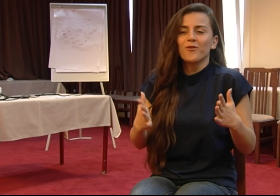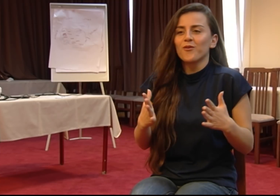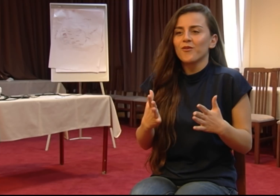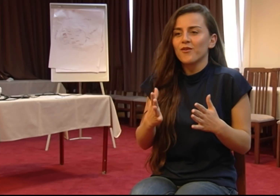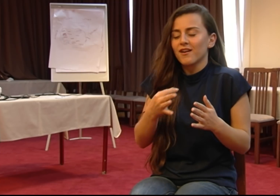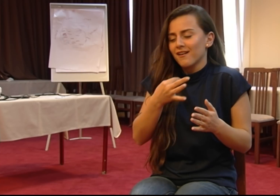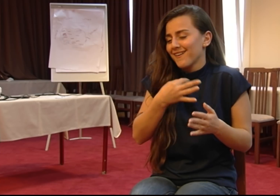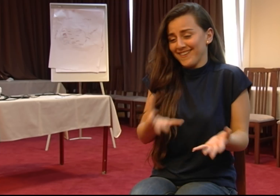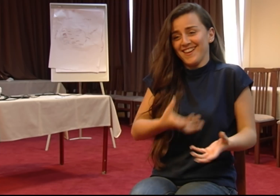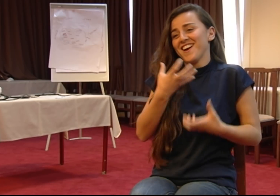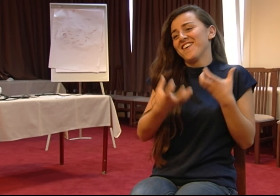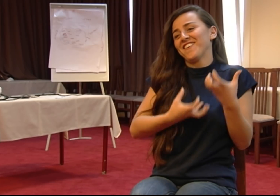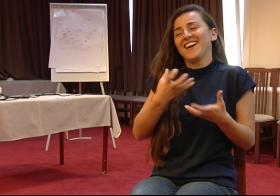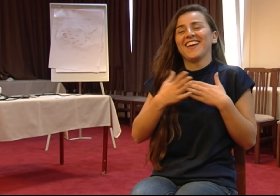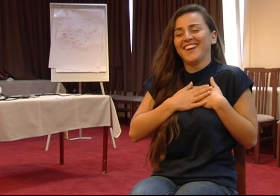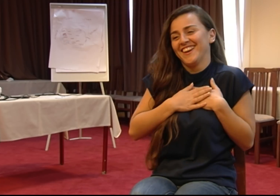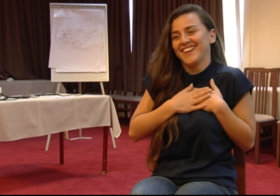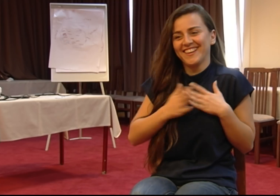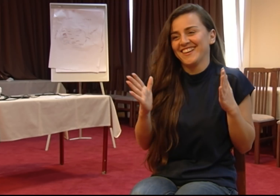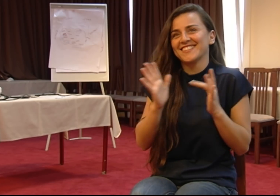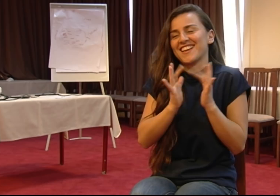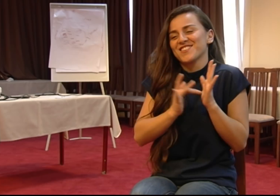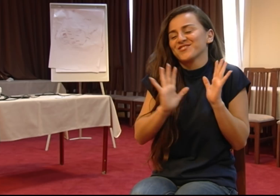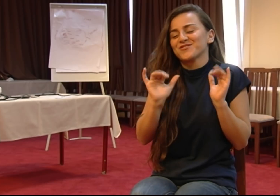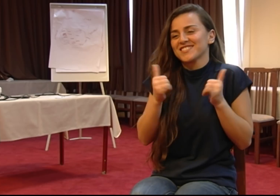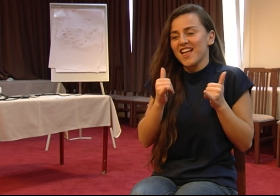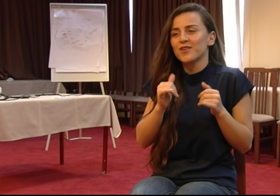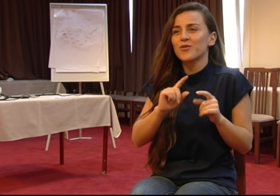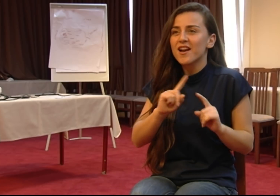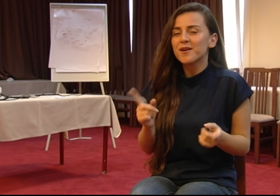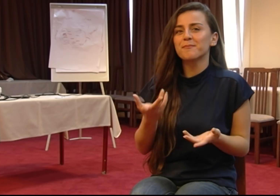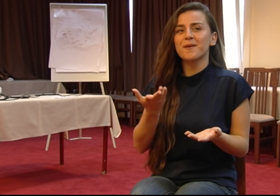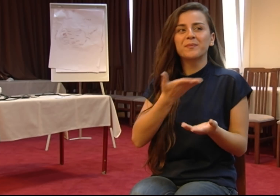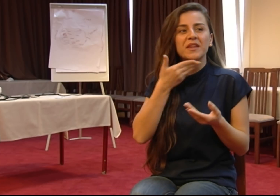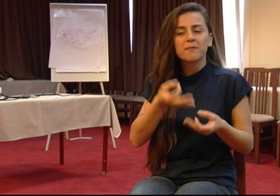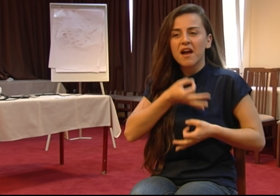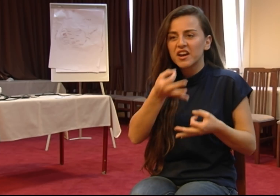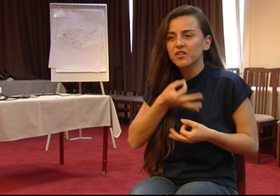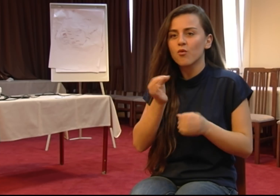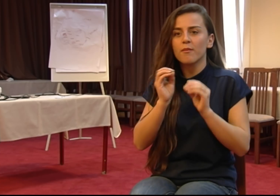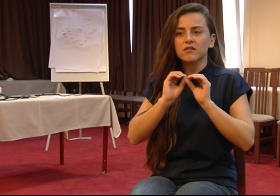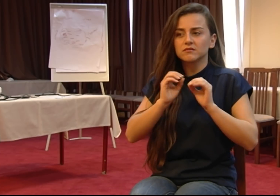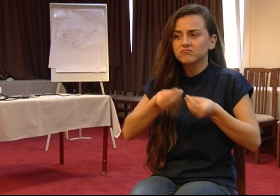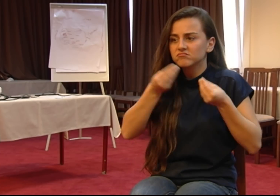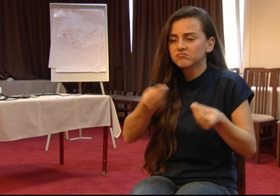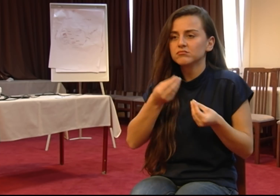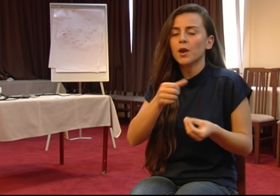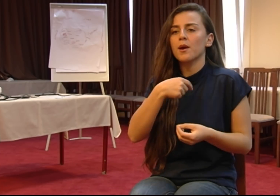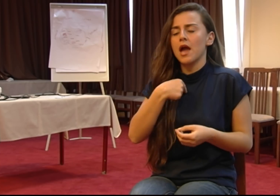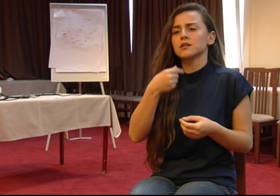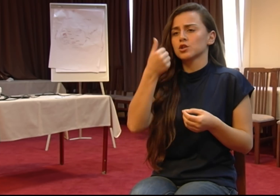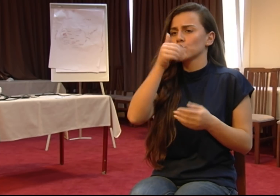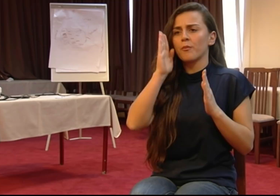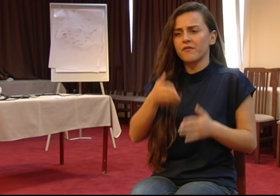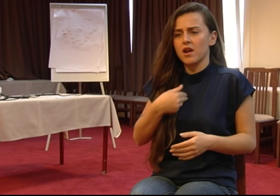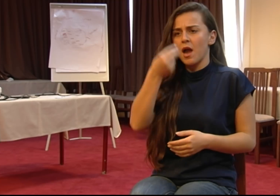со каделниците, што пеат, ниту пак некој ме праша дали ми треба појаснување. Едноставно, ништо не